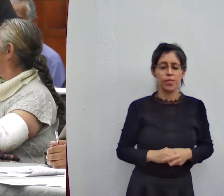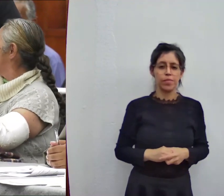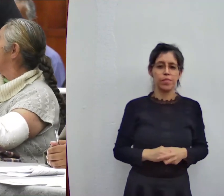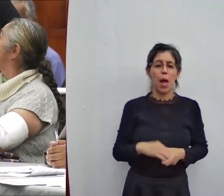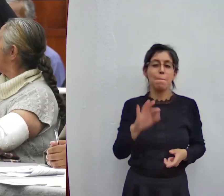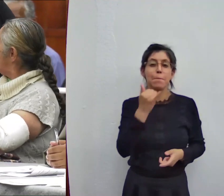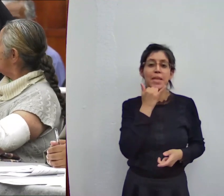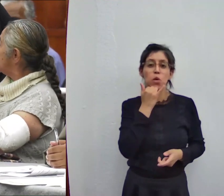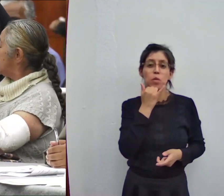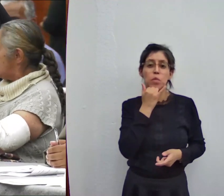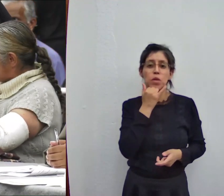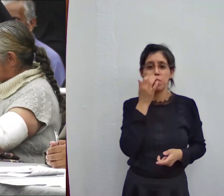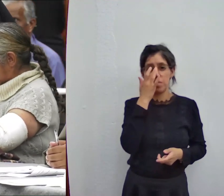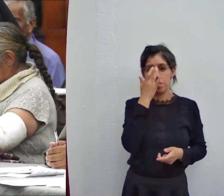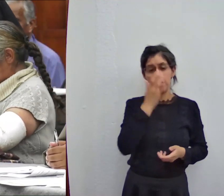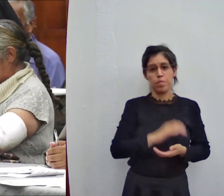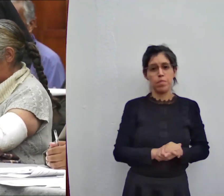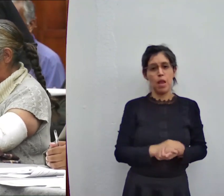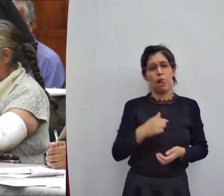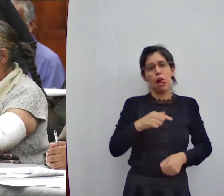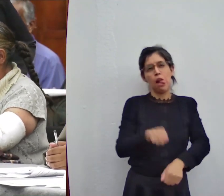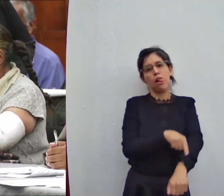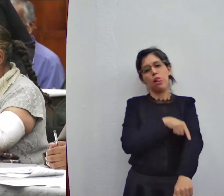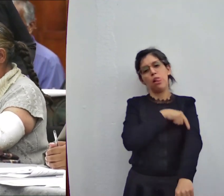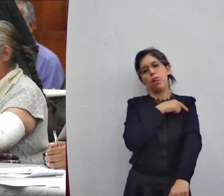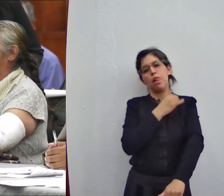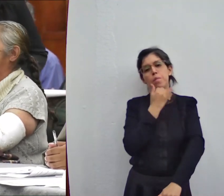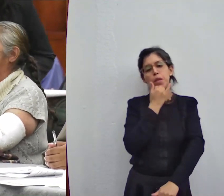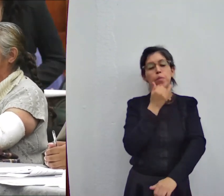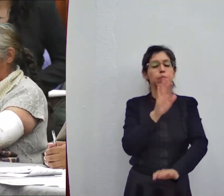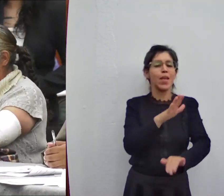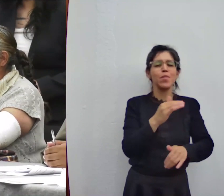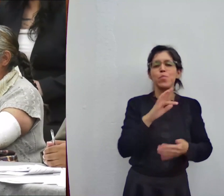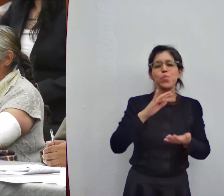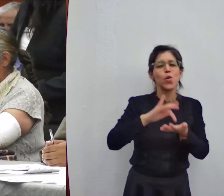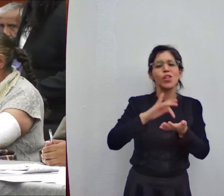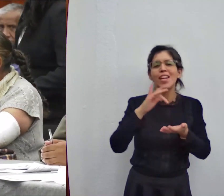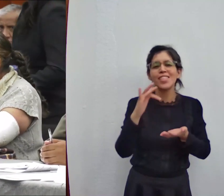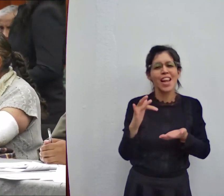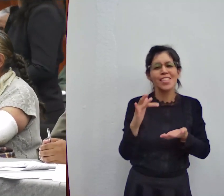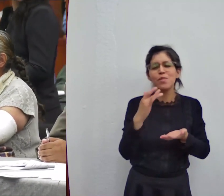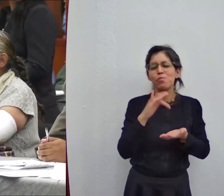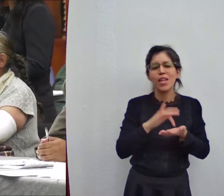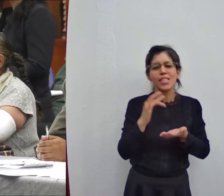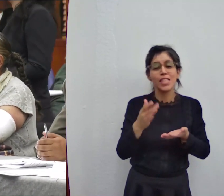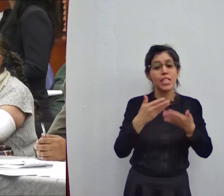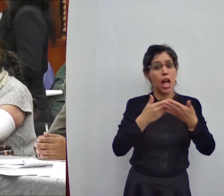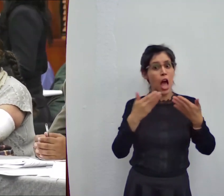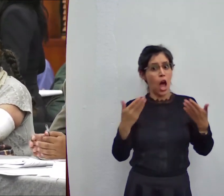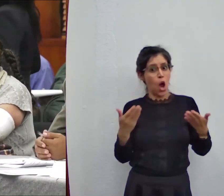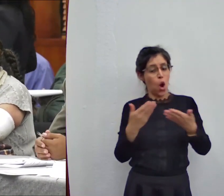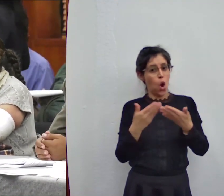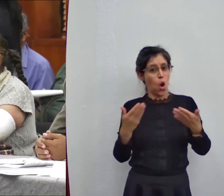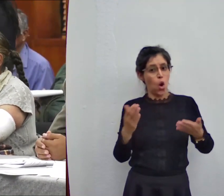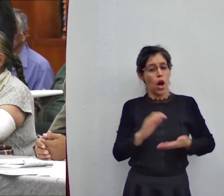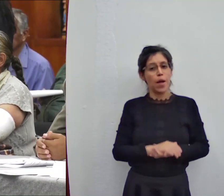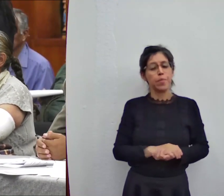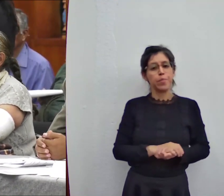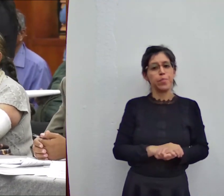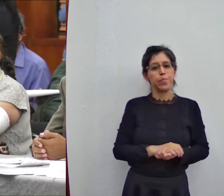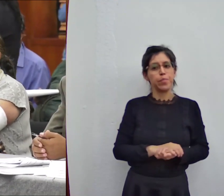Perdón, me había de decir, tocarme la mano. Muchas gracias, doña María Antonieta. Vamos a escuchar, tenemos de